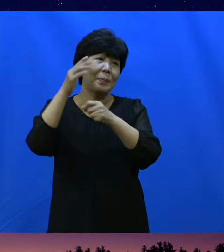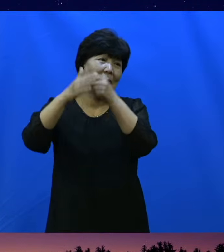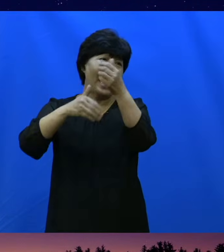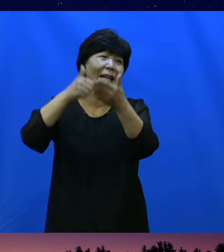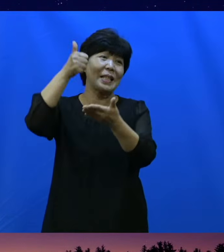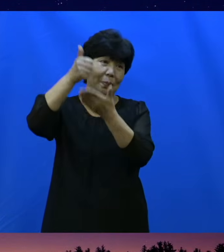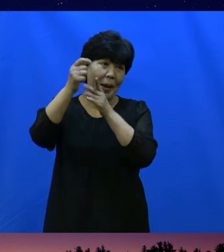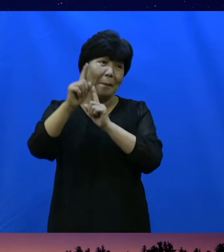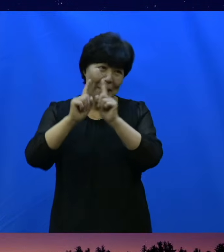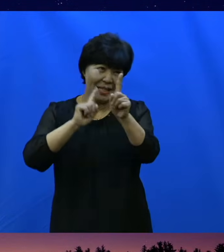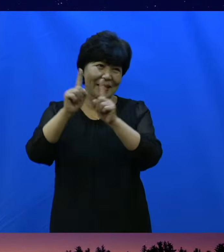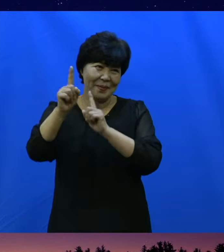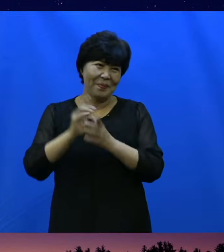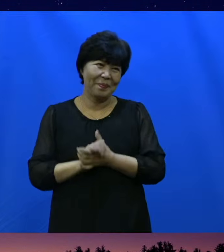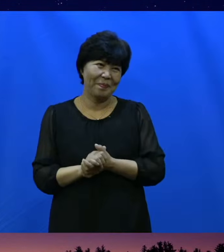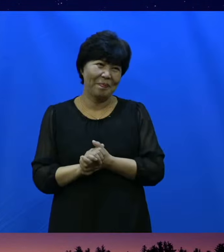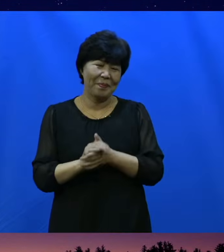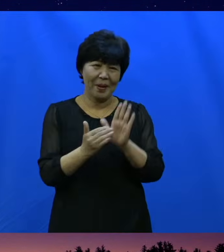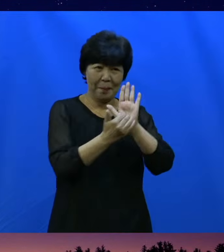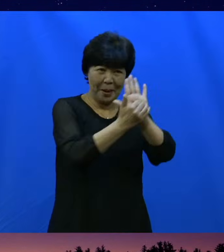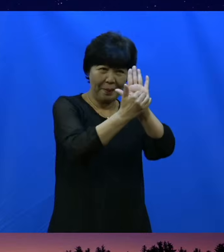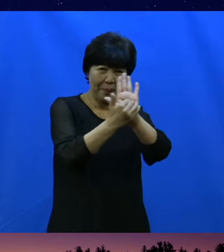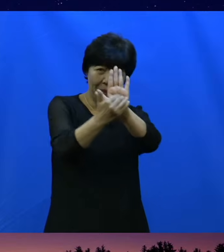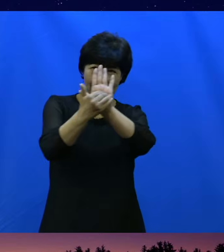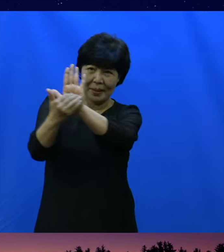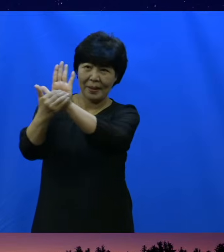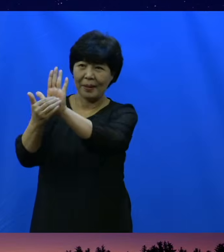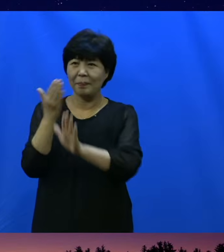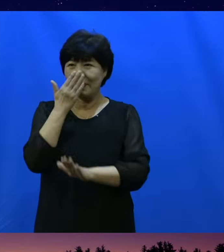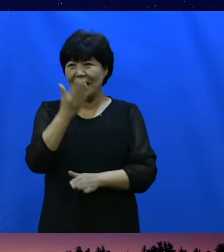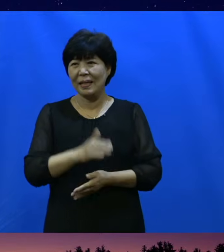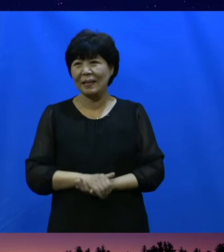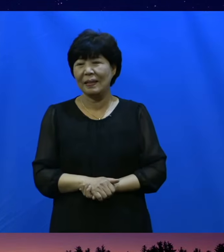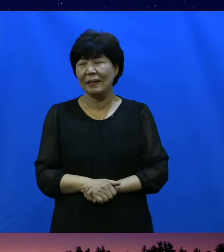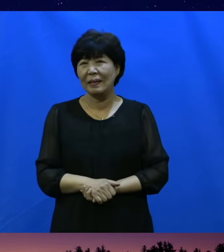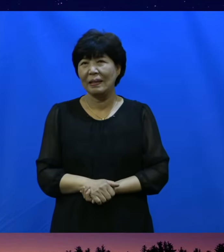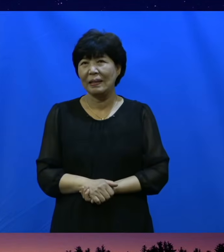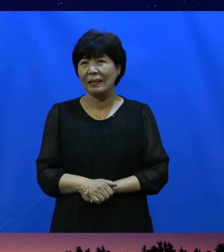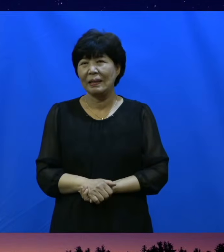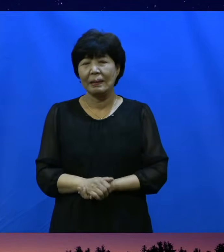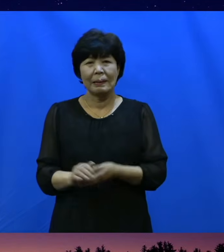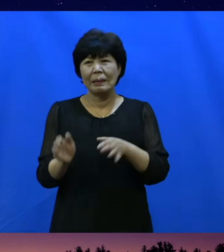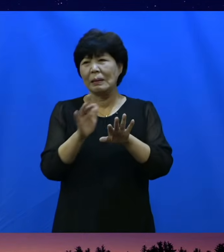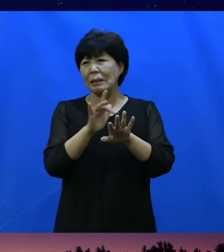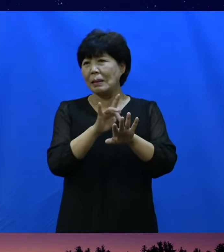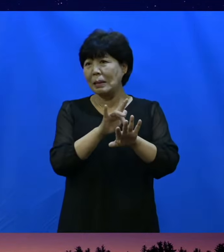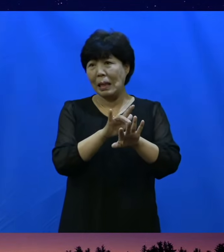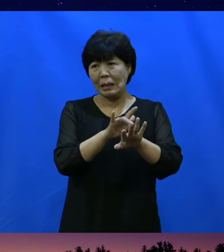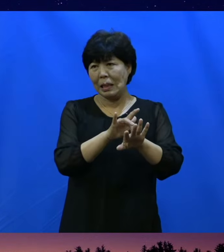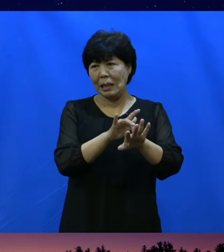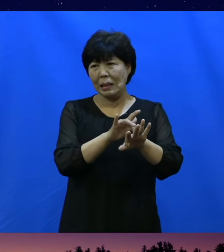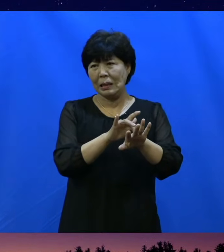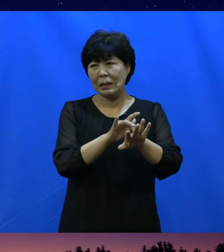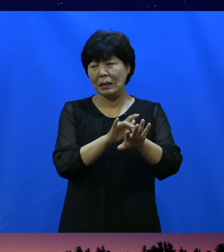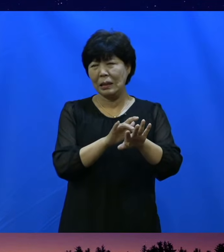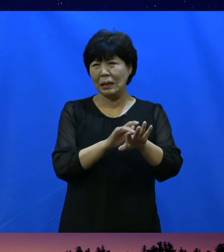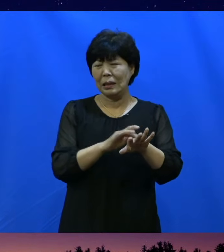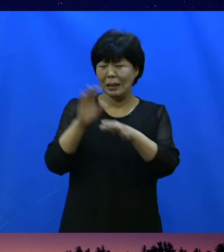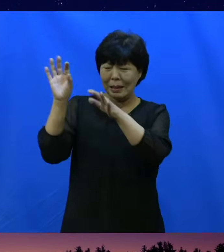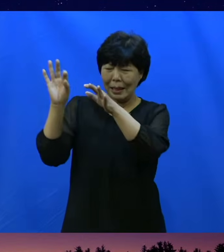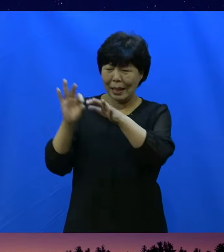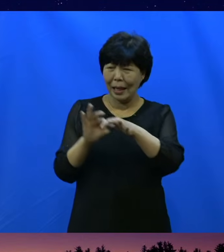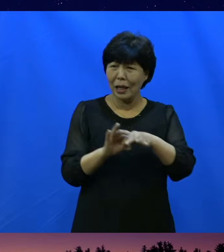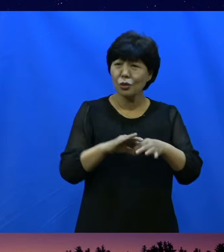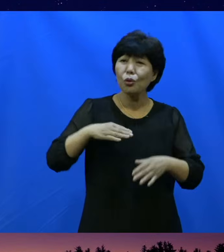있는 강력한 화력은 말씀의 검입니다. 여러분, 사단은 쉽게 물러가지 않습니다. 거짓된 고발을 수시로 할